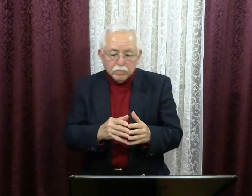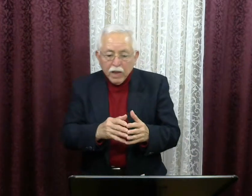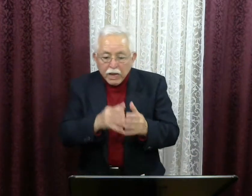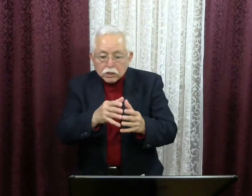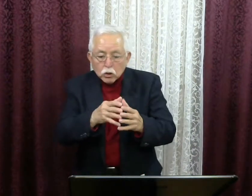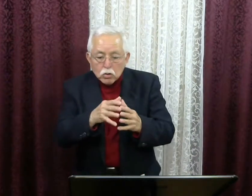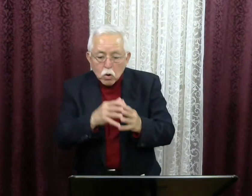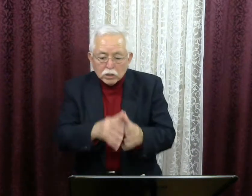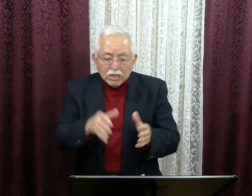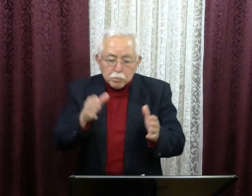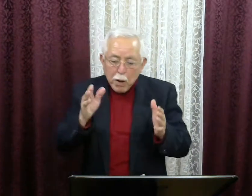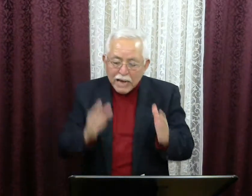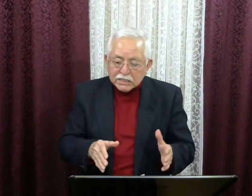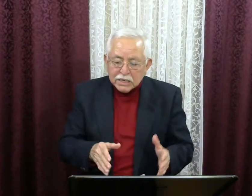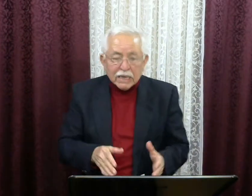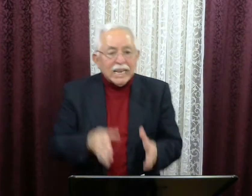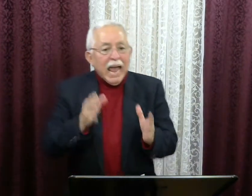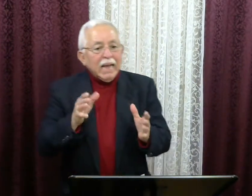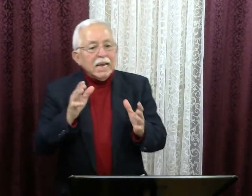Que son cosas básicas